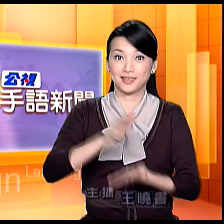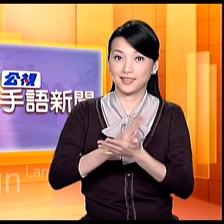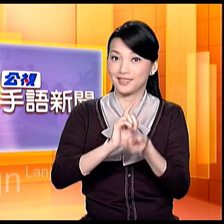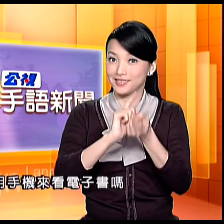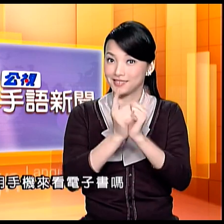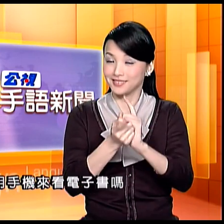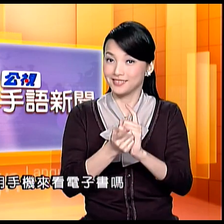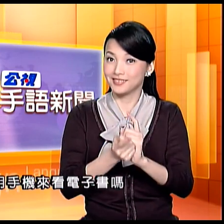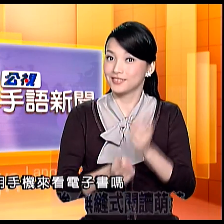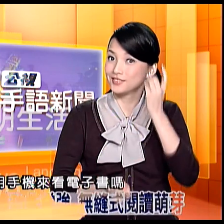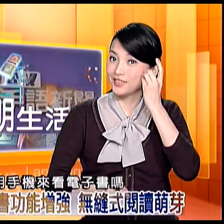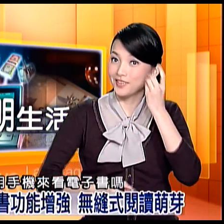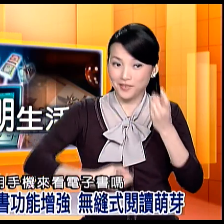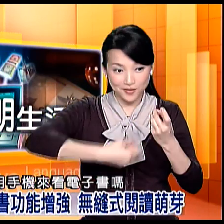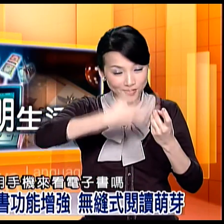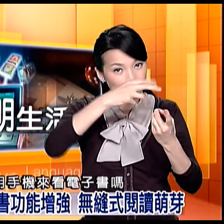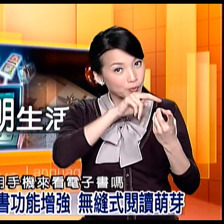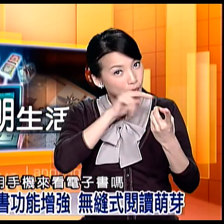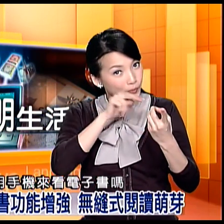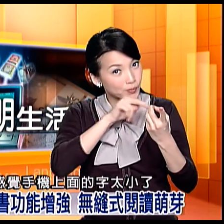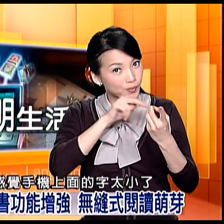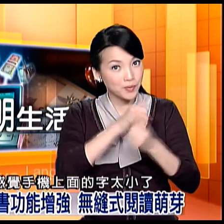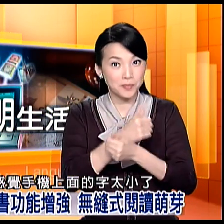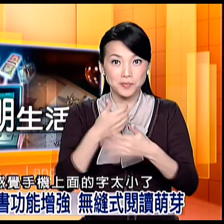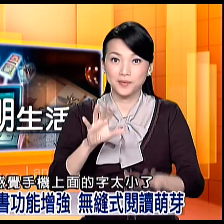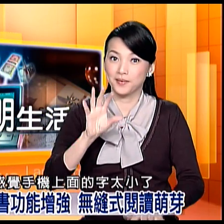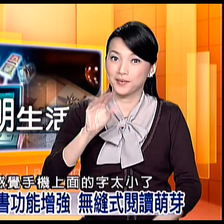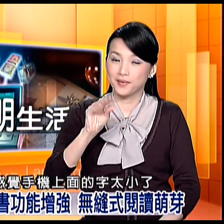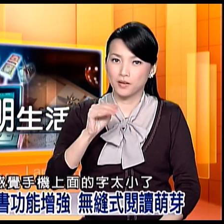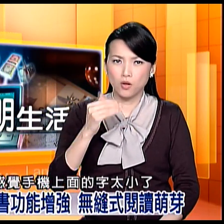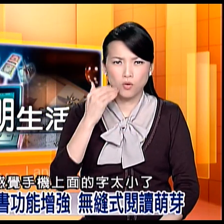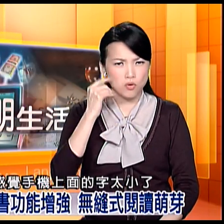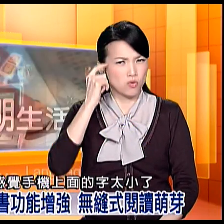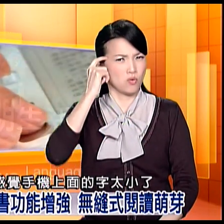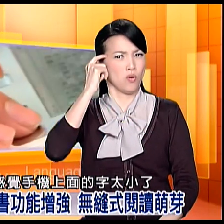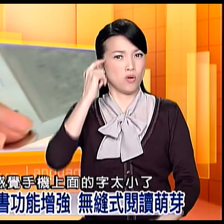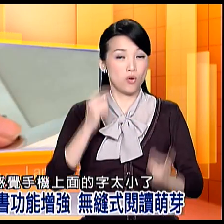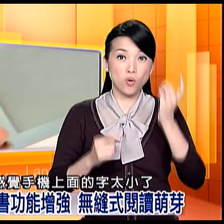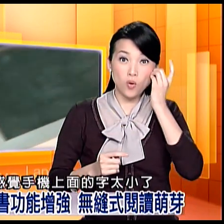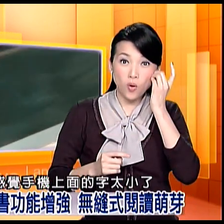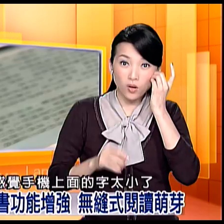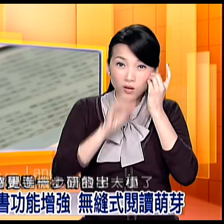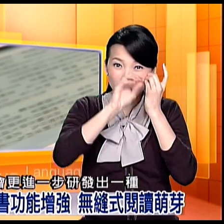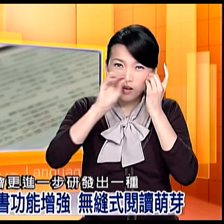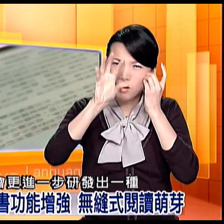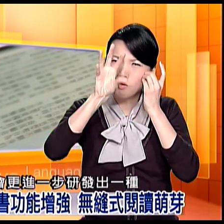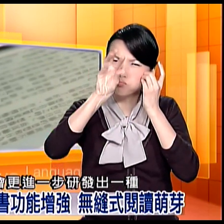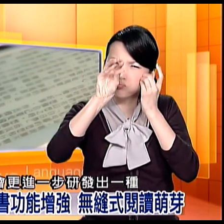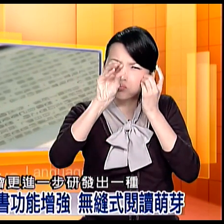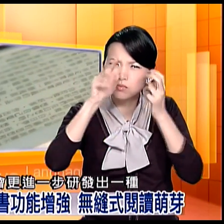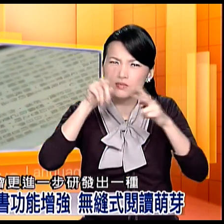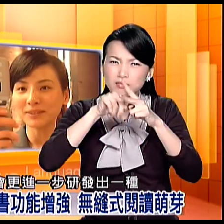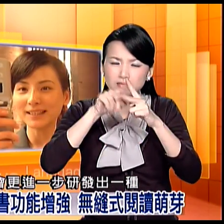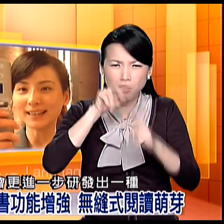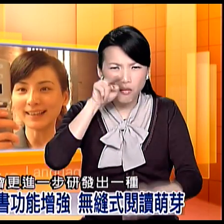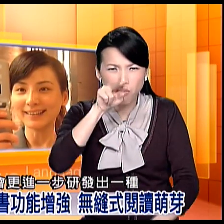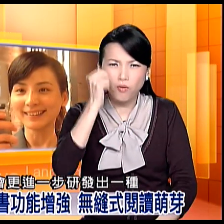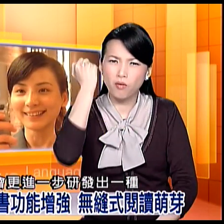您会用手机来看电子书吗？如果感觉手机上面的字太小了，自测会更进一步研发出一种